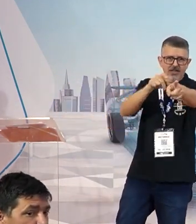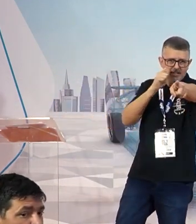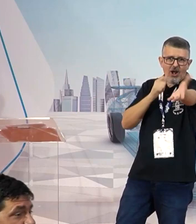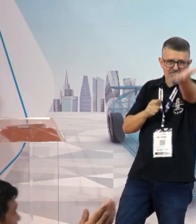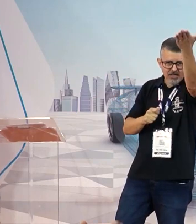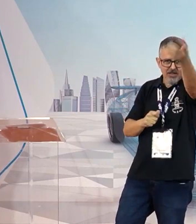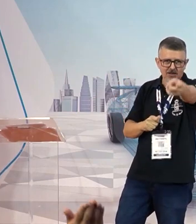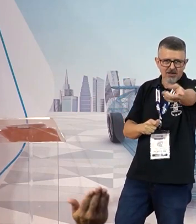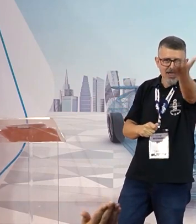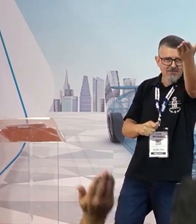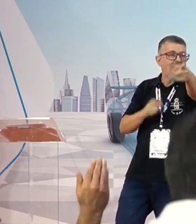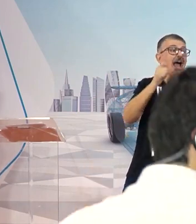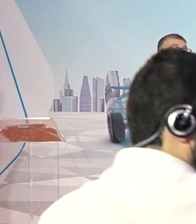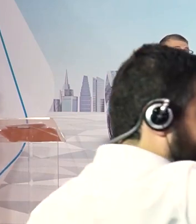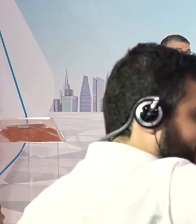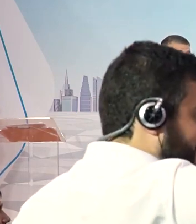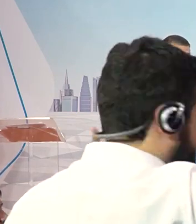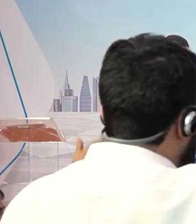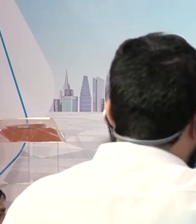Adriano por favor você pode levantar